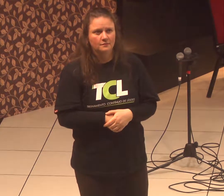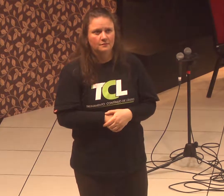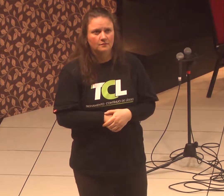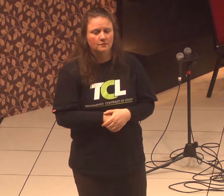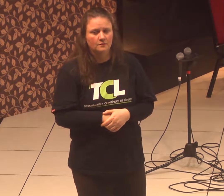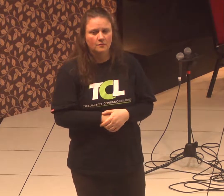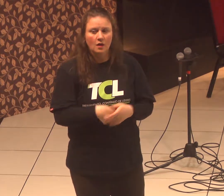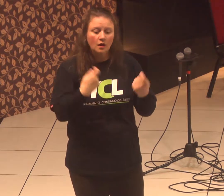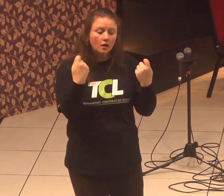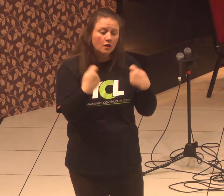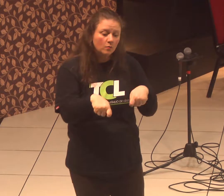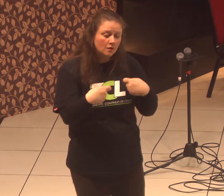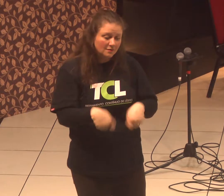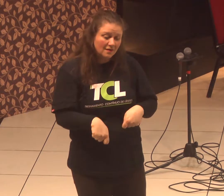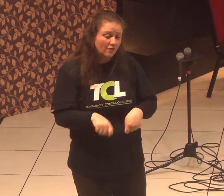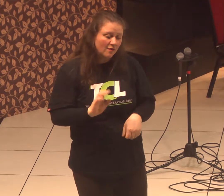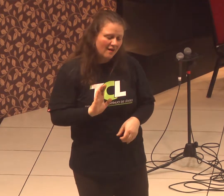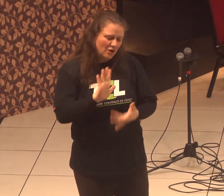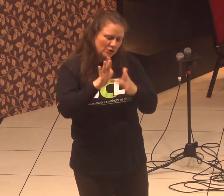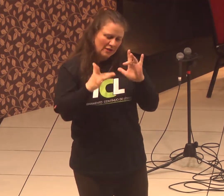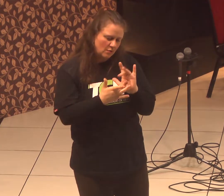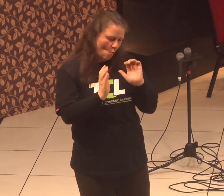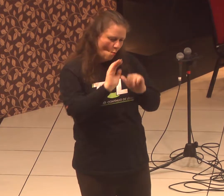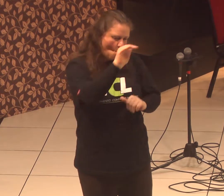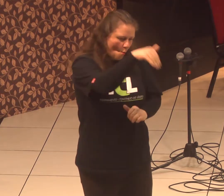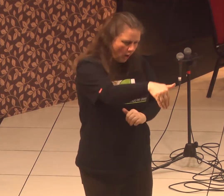ele precisava era de Jesus.